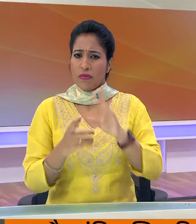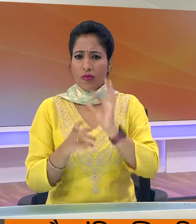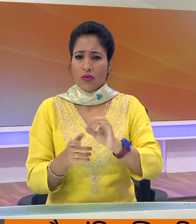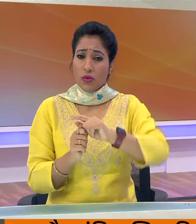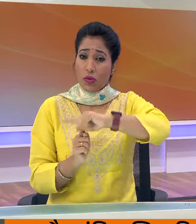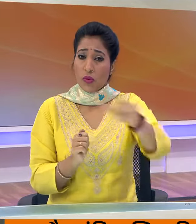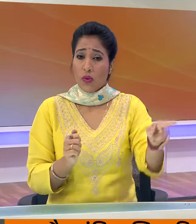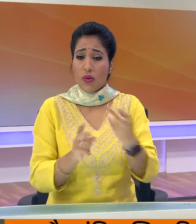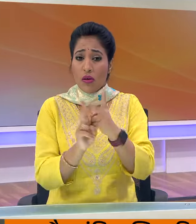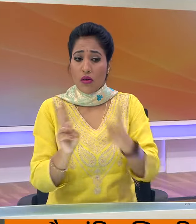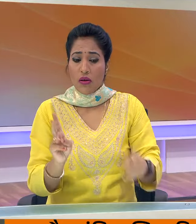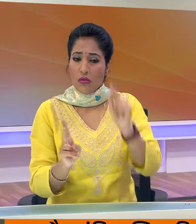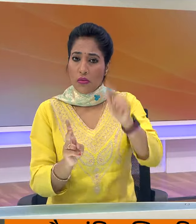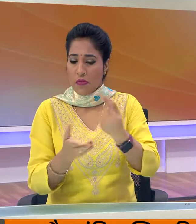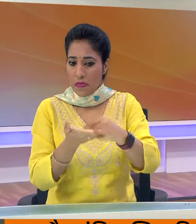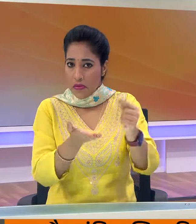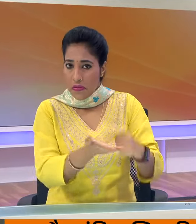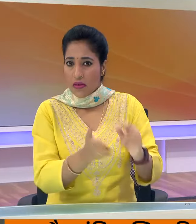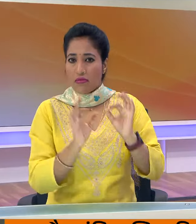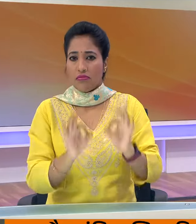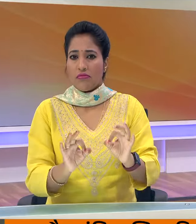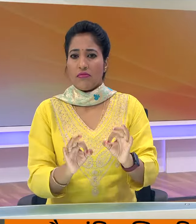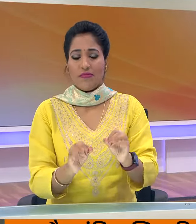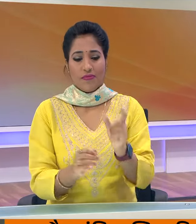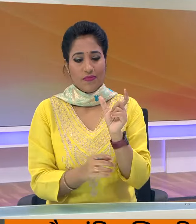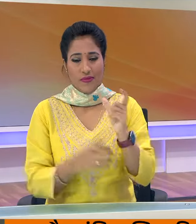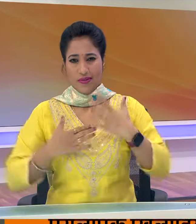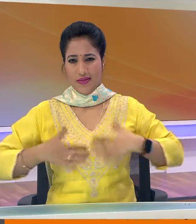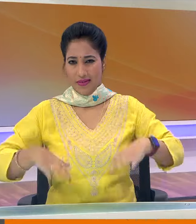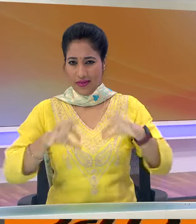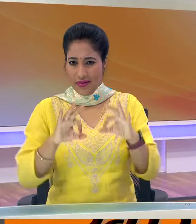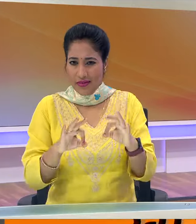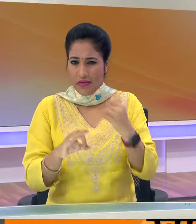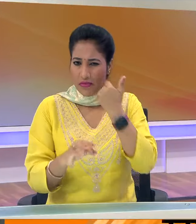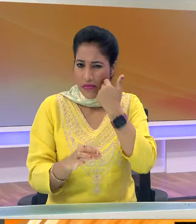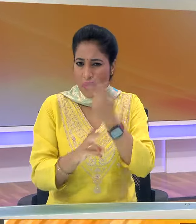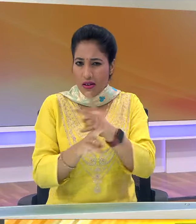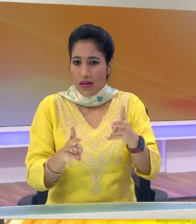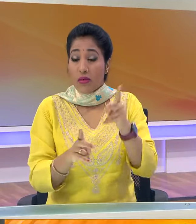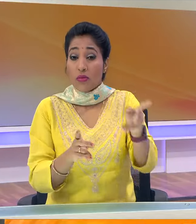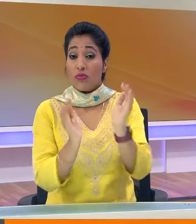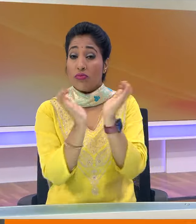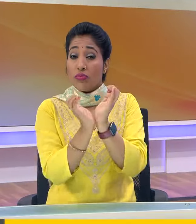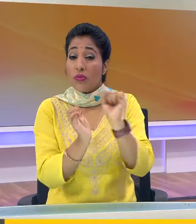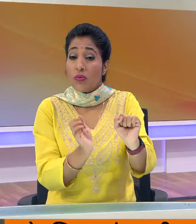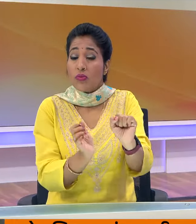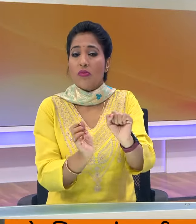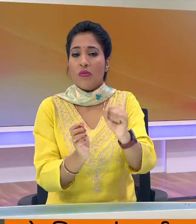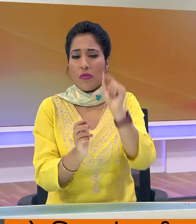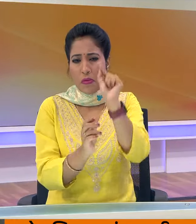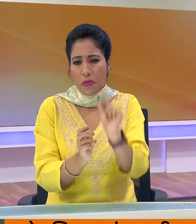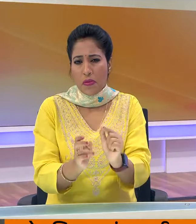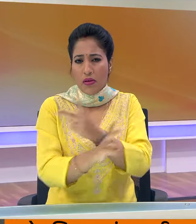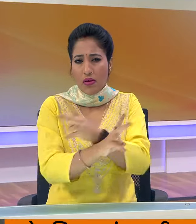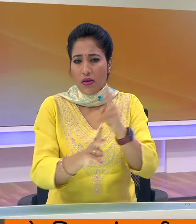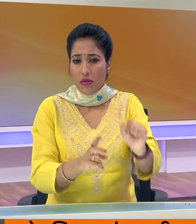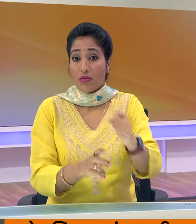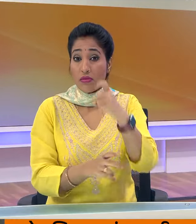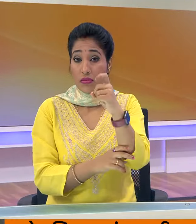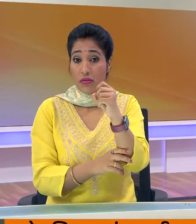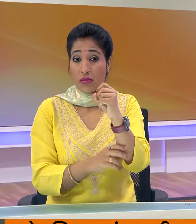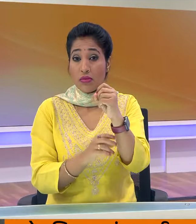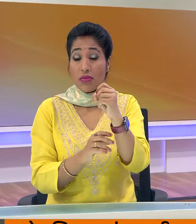सारा वृद्ध लोग का जो उपकृत होगा। स्वास्थ्य बीमा का जो इंश्योरेंस, बीमा का जो प्रावधान रखा है,